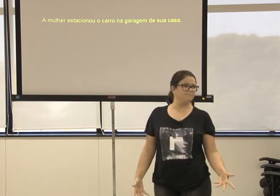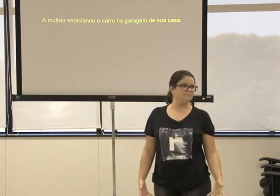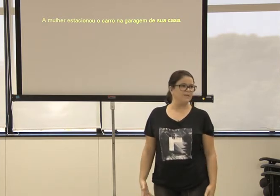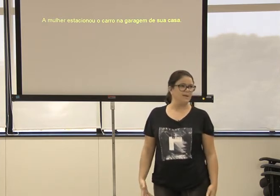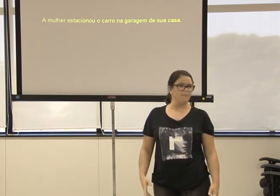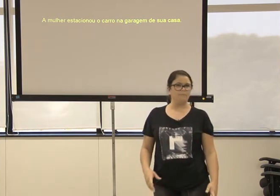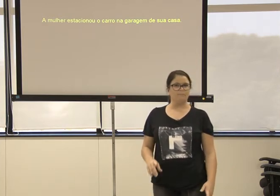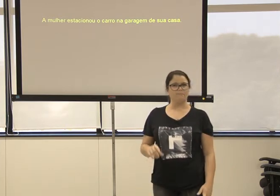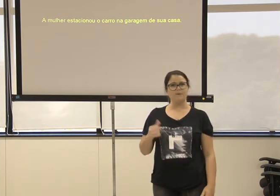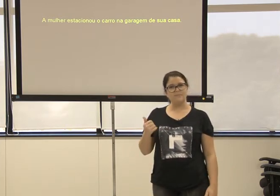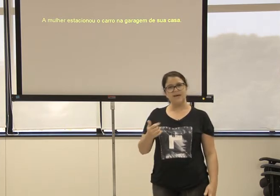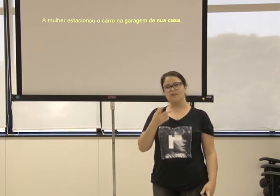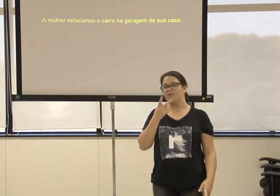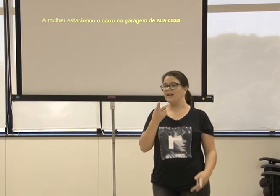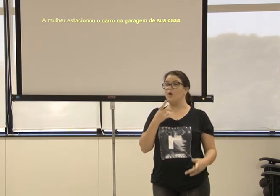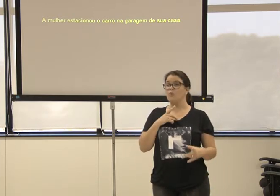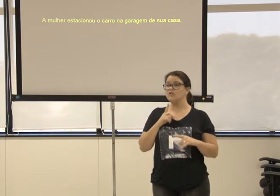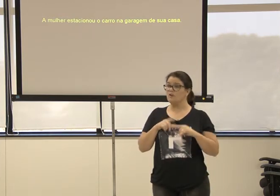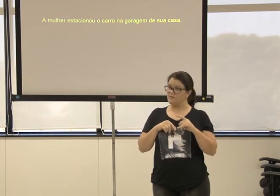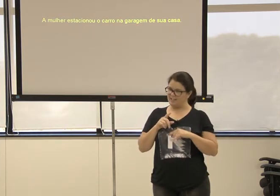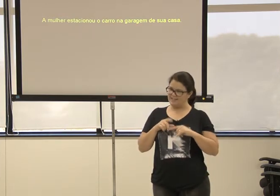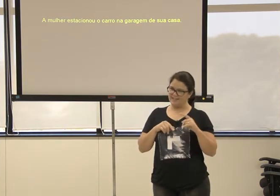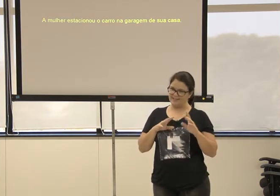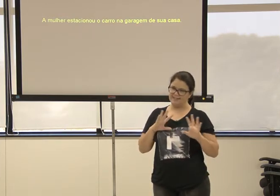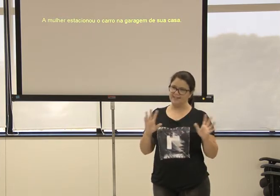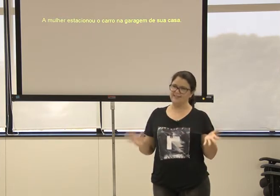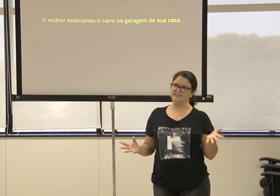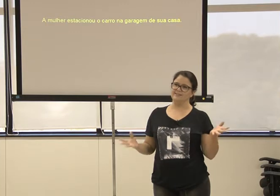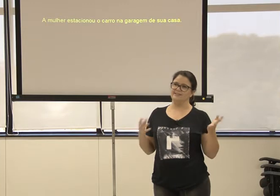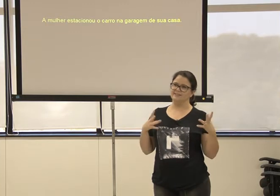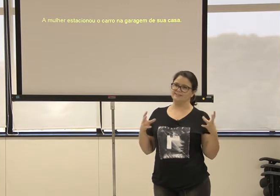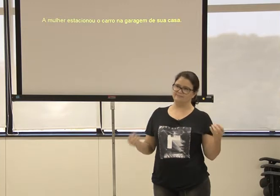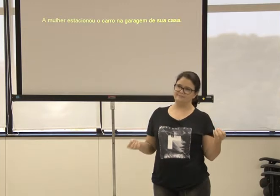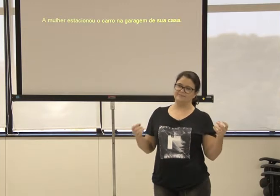sinais pra ele? Primeiro eu falei algumas ofensas, né?